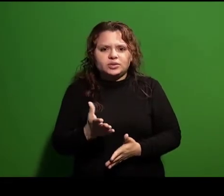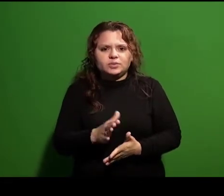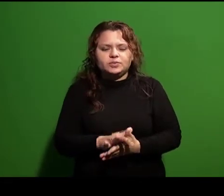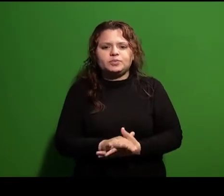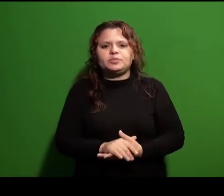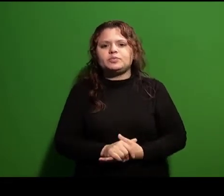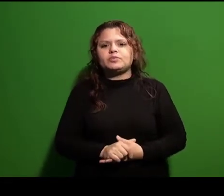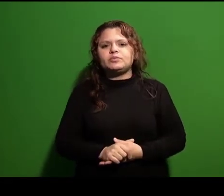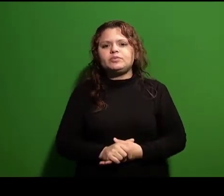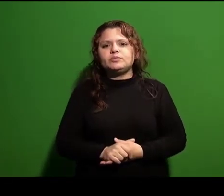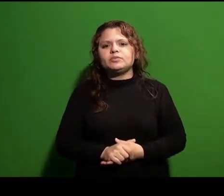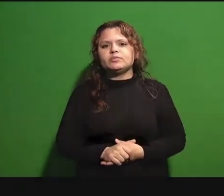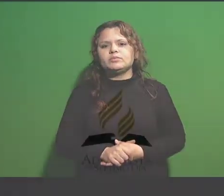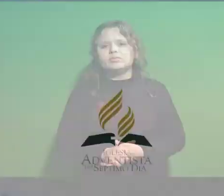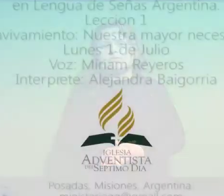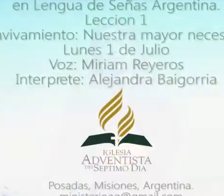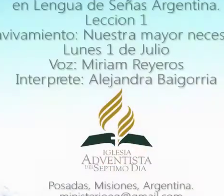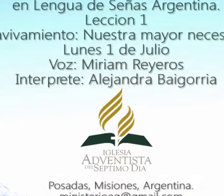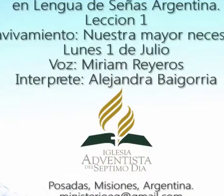qué?